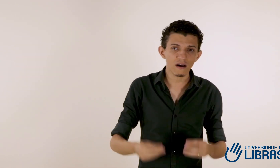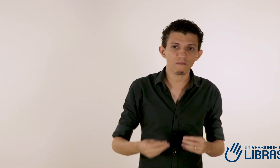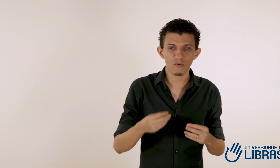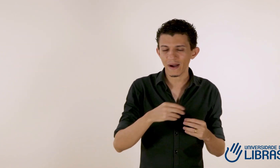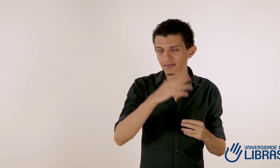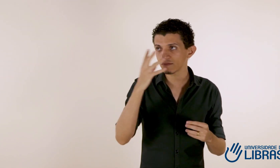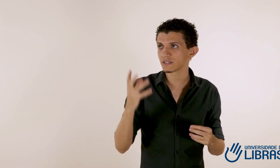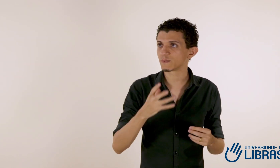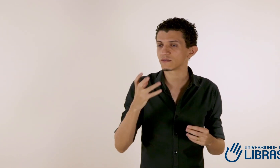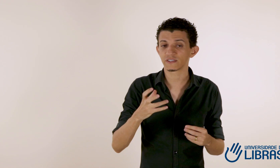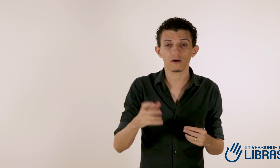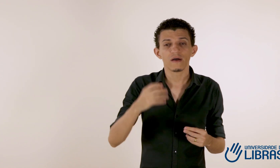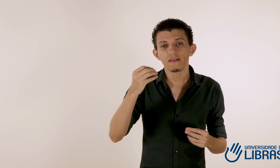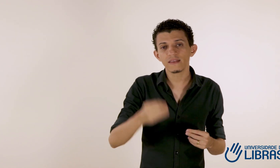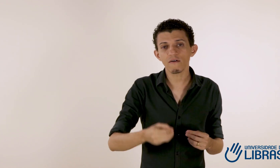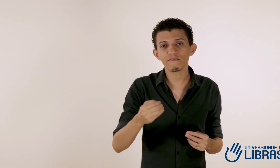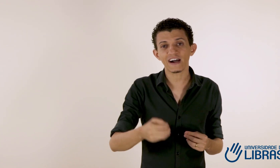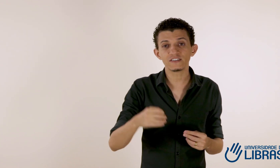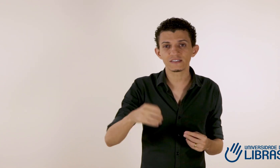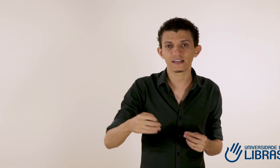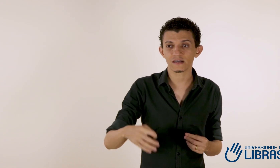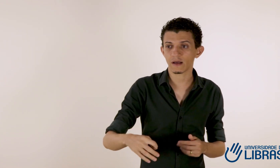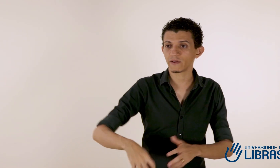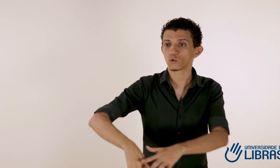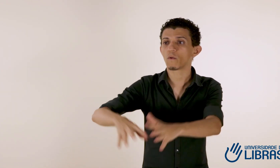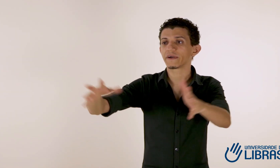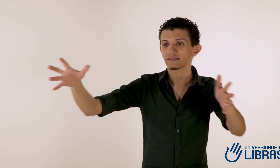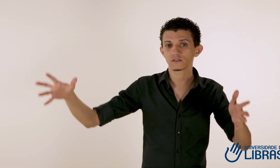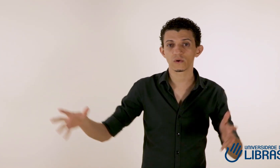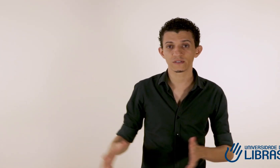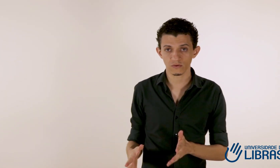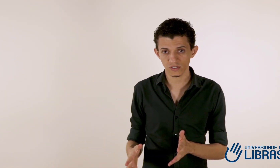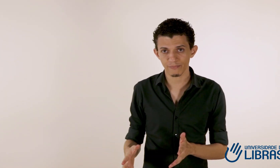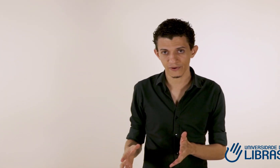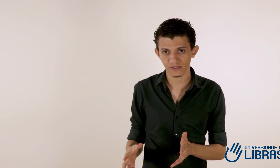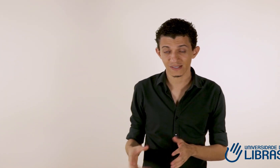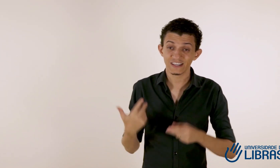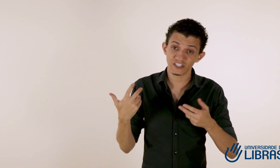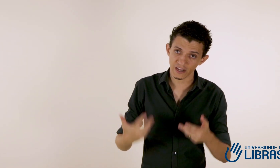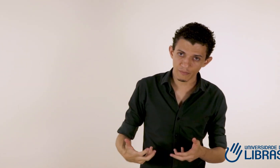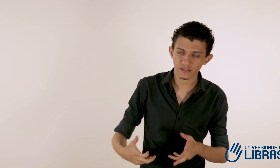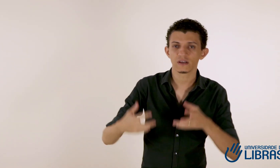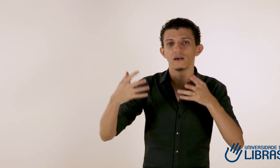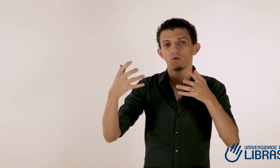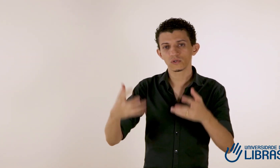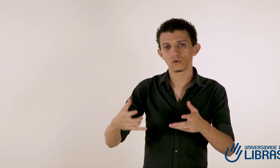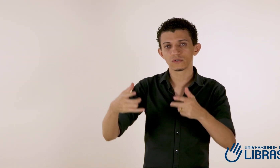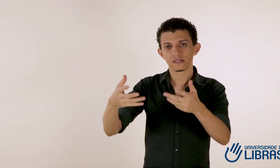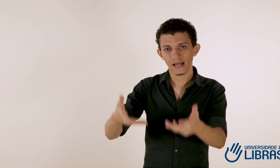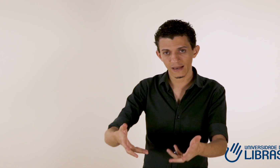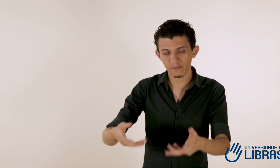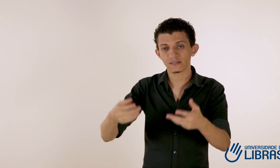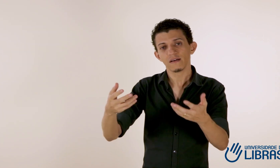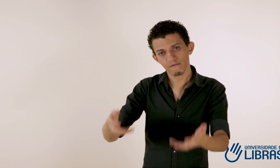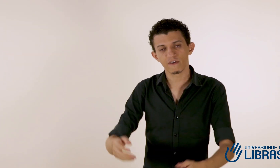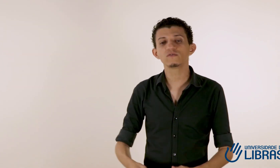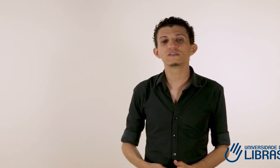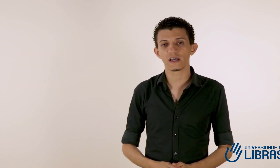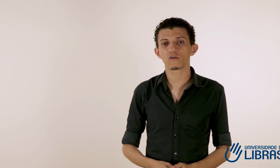não, por mais que você use a expressão facial, não vai dizer exatamente como que essas coisas estão dispostas. Geralmente, os surdos na Libras vão dizer como